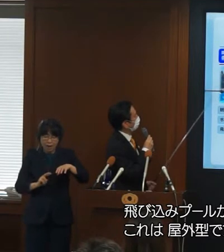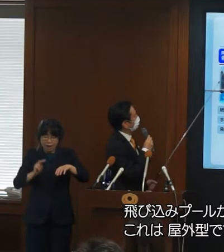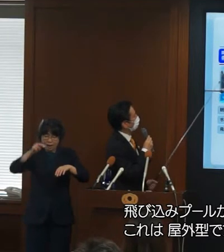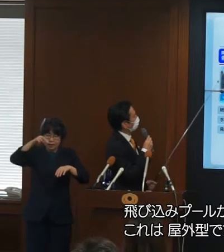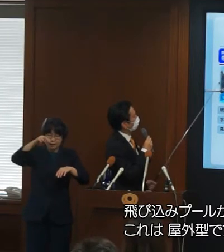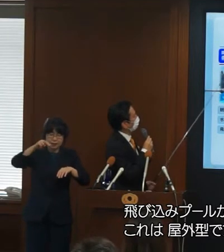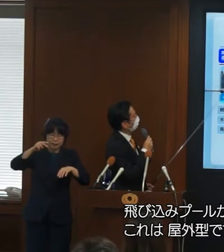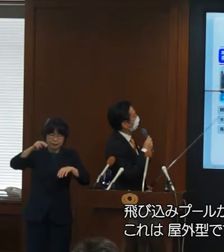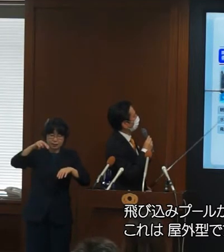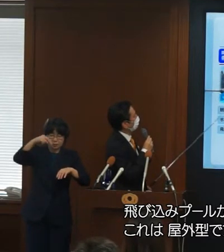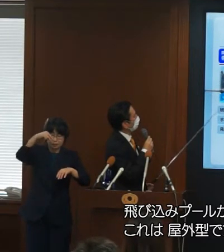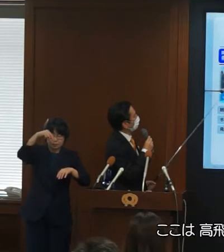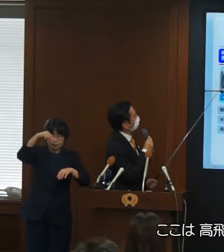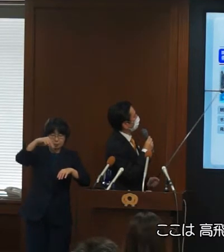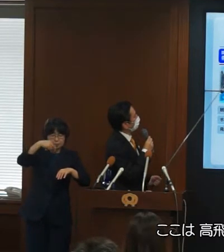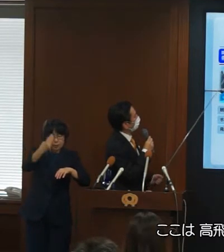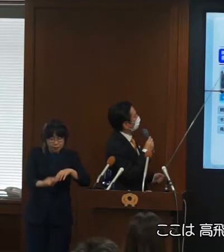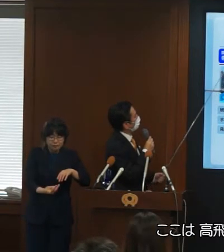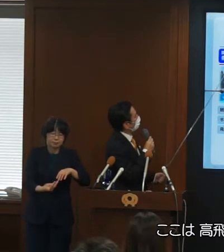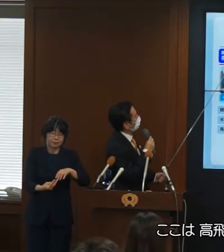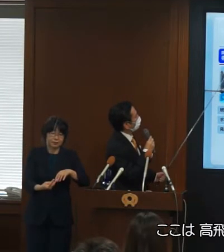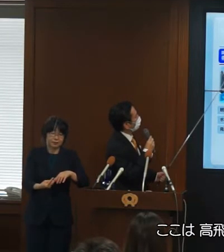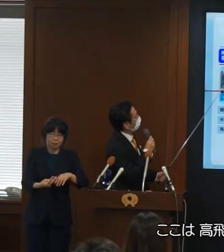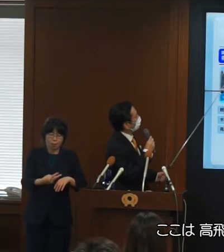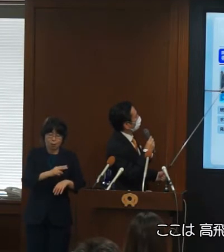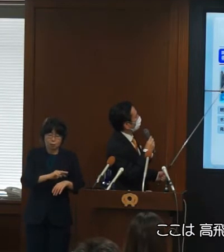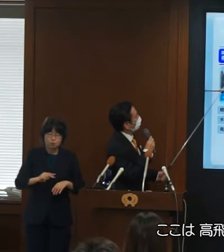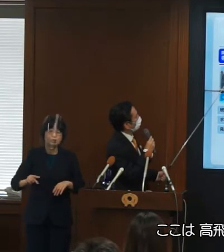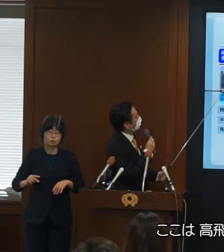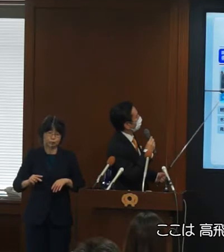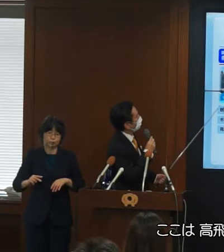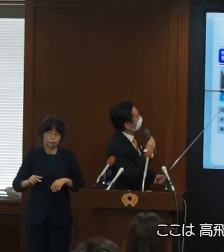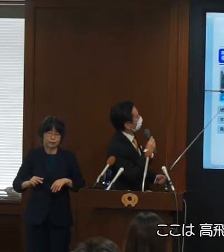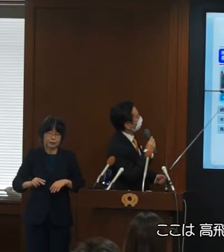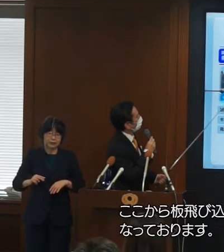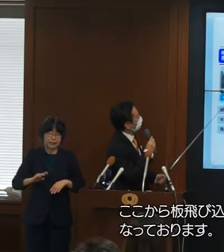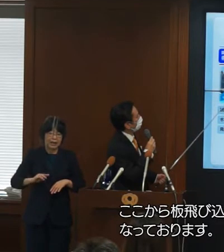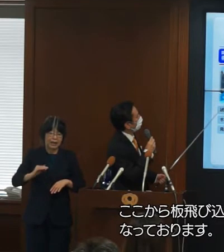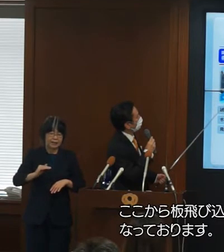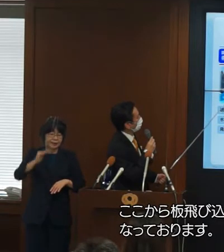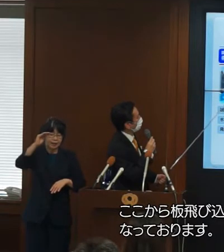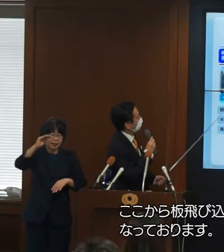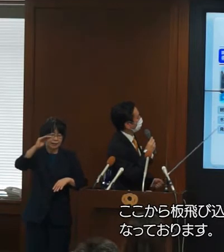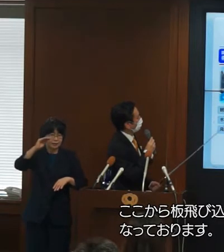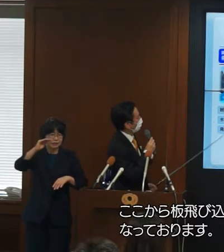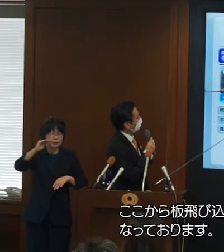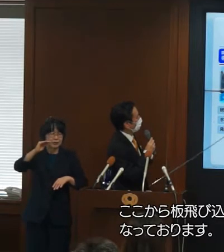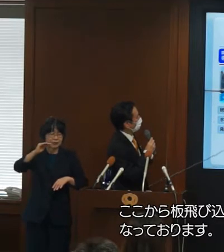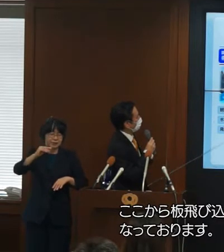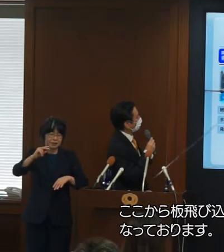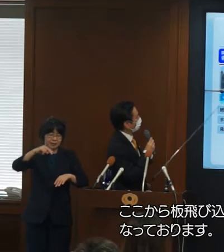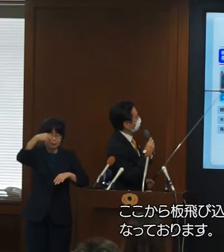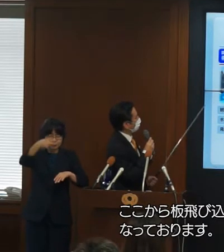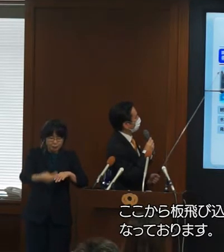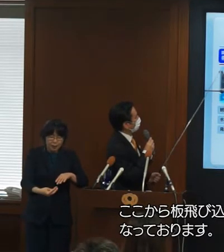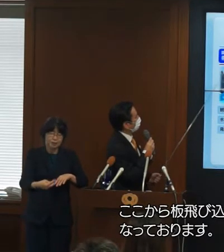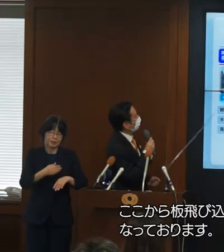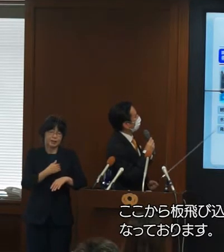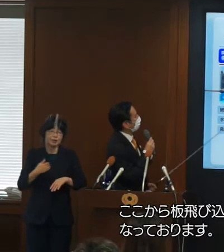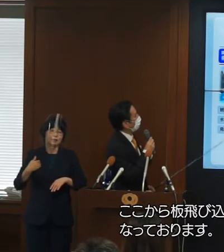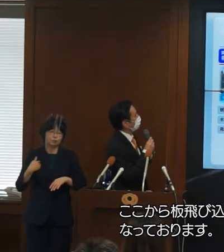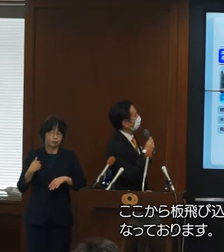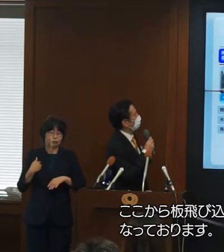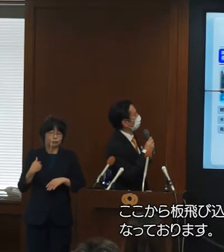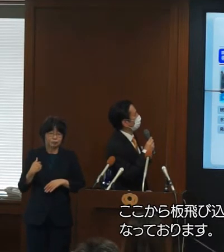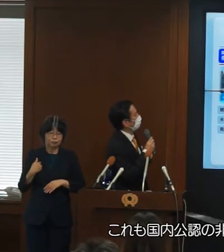屋外型ですけれどもあります。ここ高飛びができますし、ここから板飛び込みができるような形にな